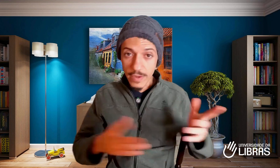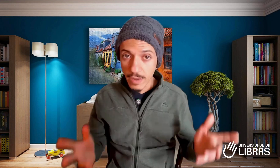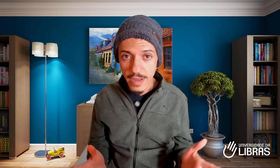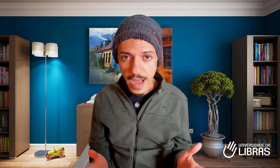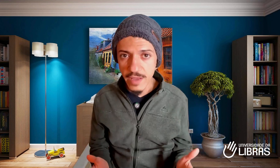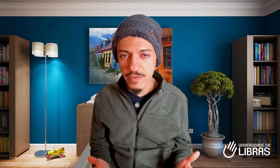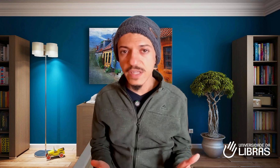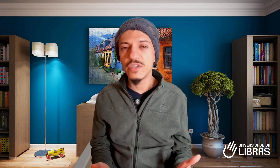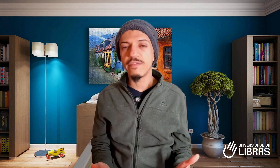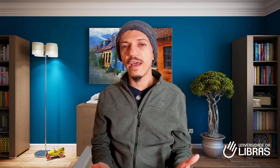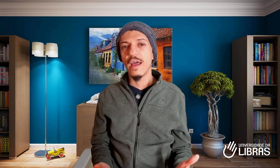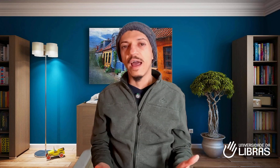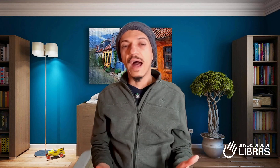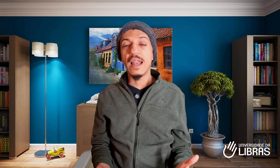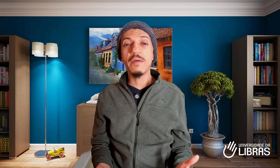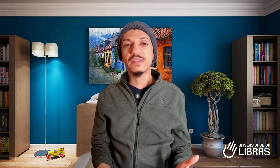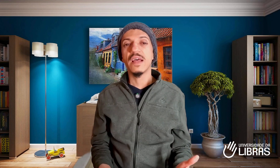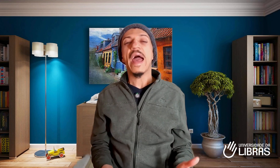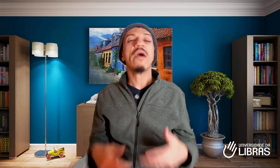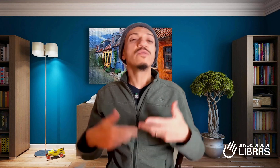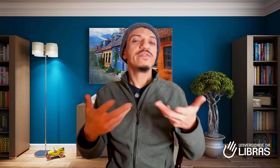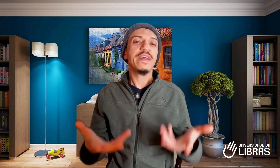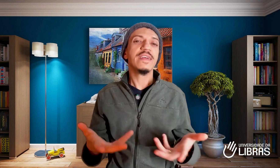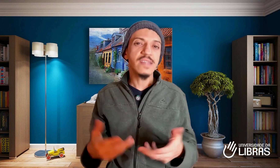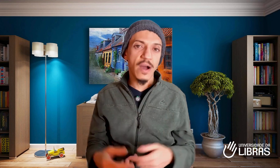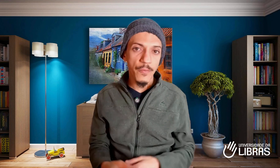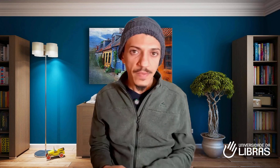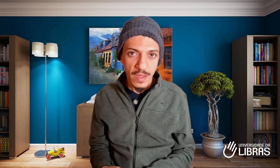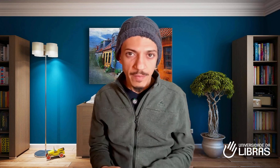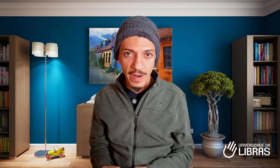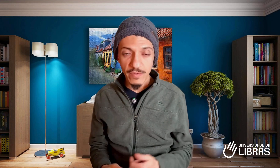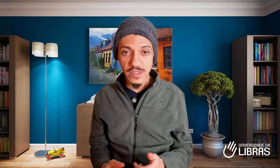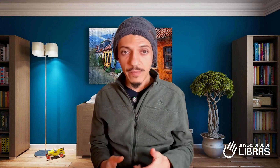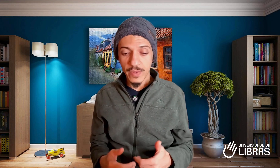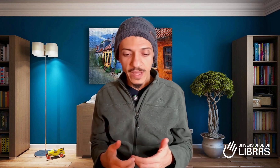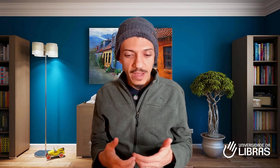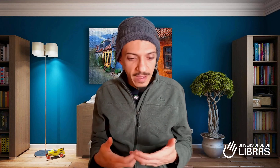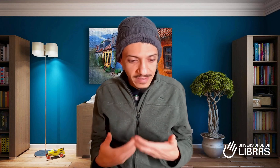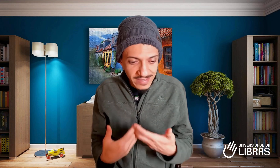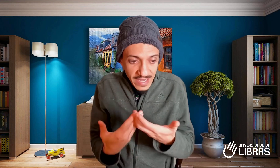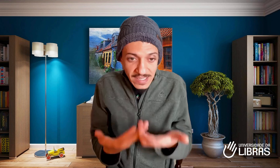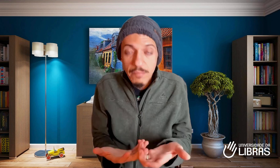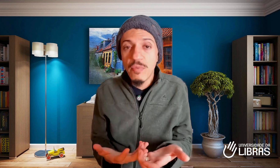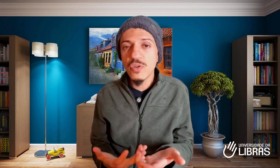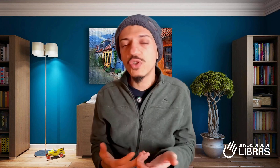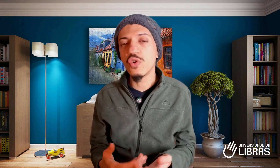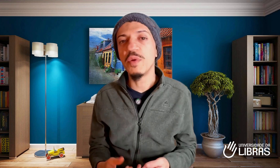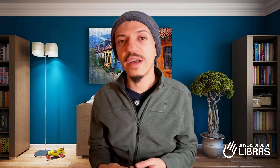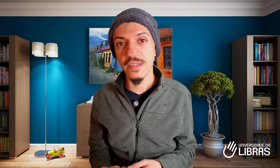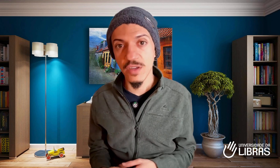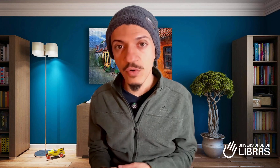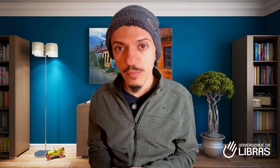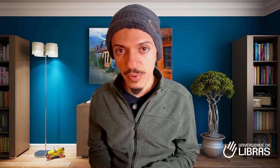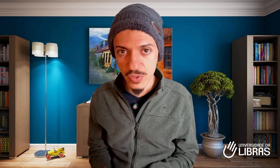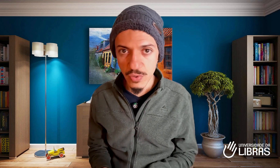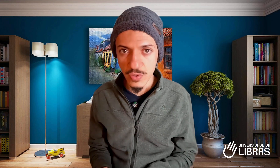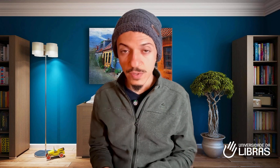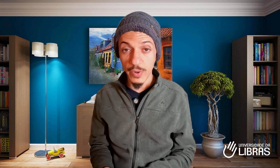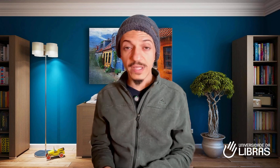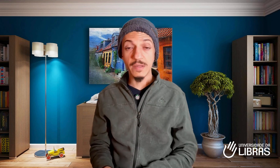lugar que você estiver, a Libras é um diferencial para você poder ter essa ponte de comunicação para os surdos. Muitas